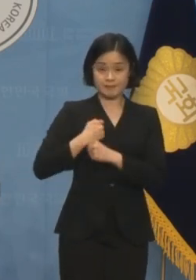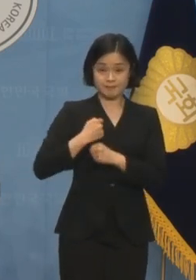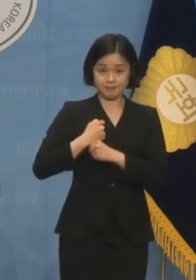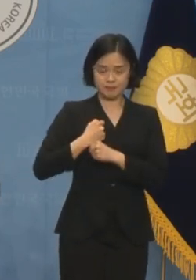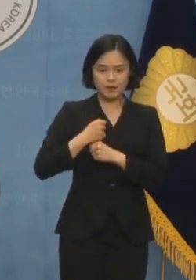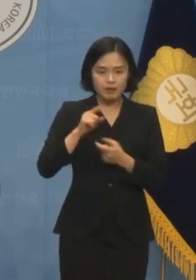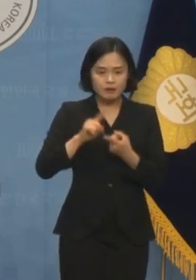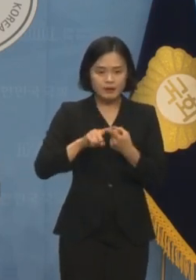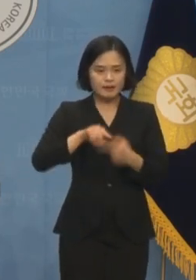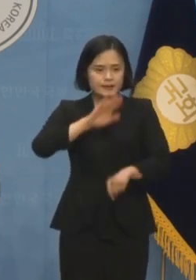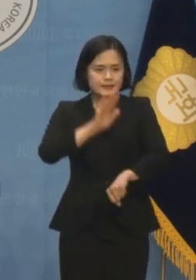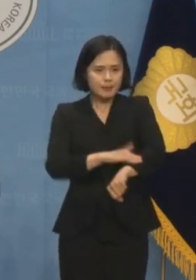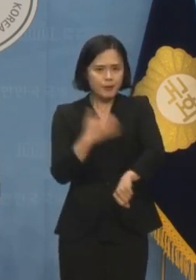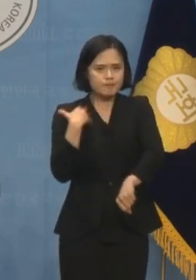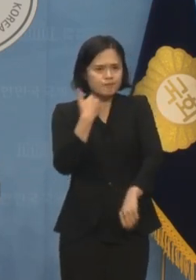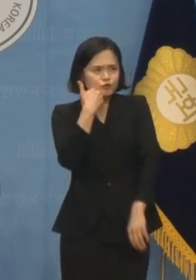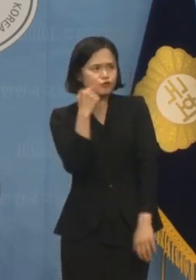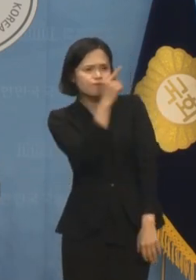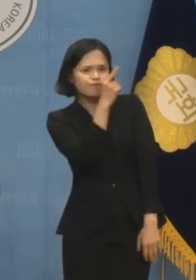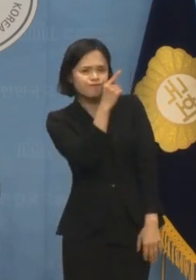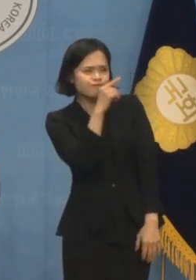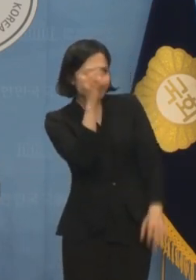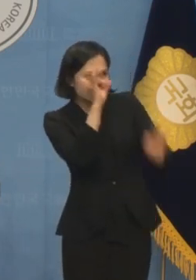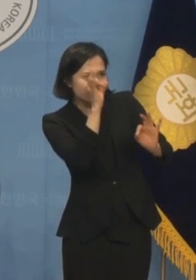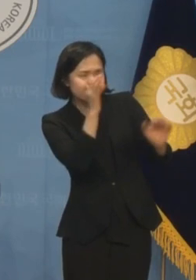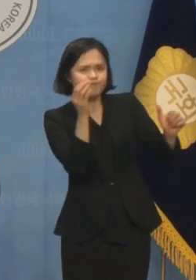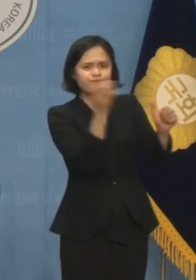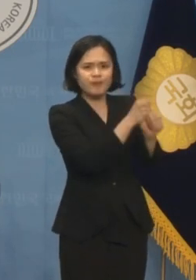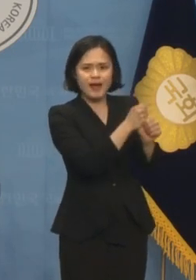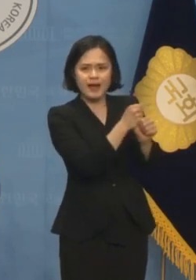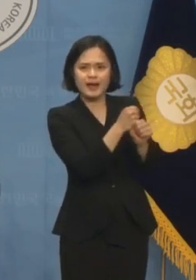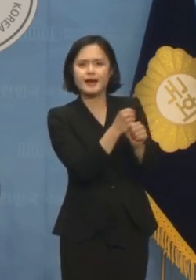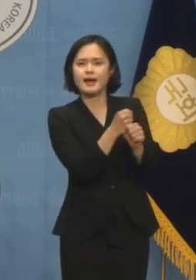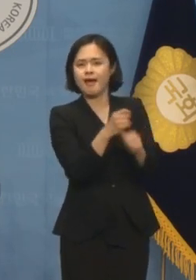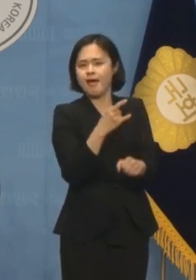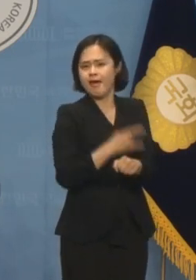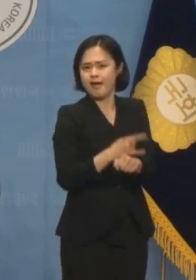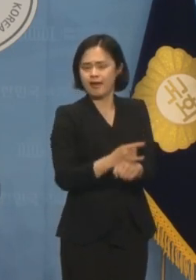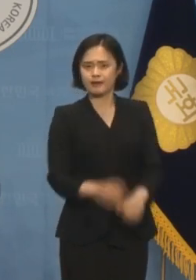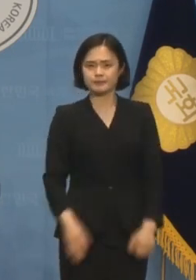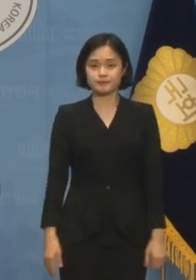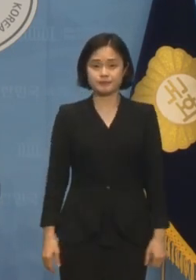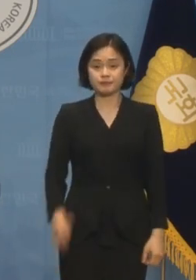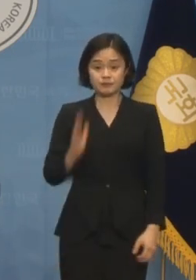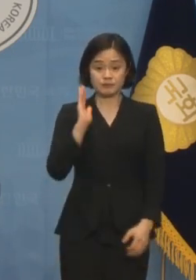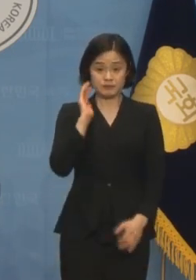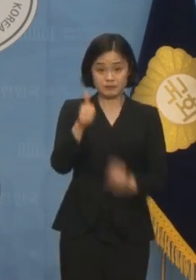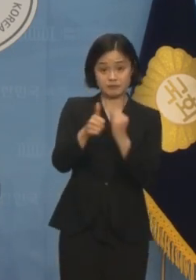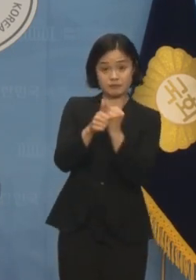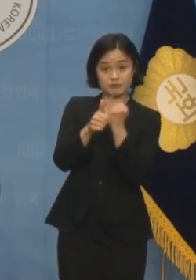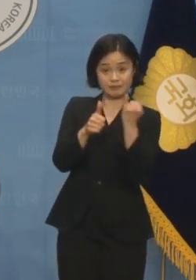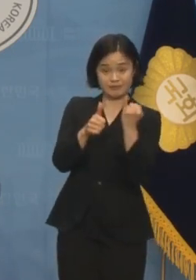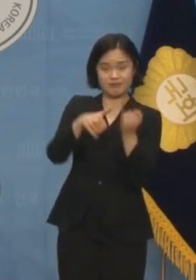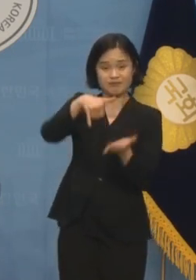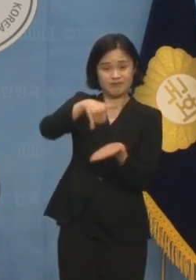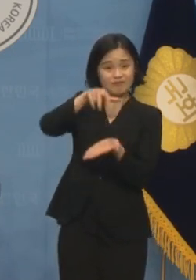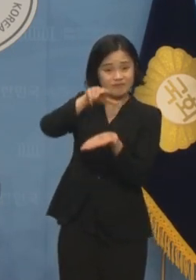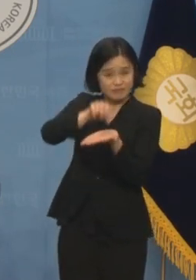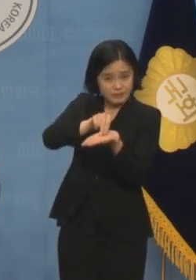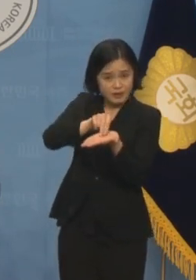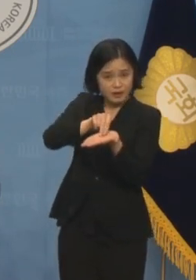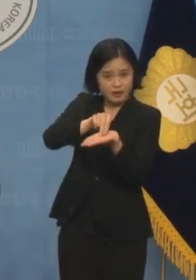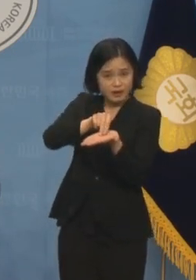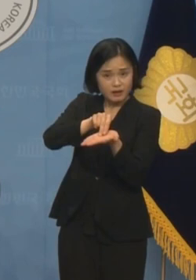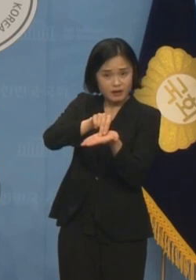테니까요. 김건희 여사 관련 여러 의혹은 검찰이 수사에 나서겠다는 디올백 사건